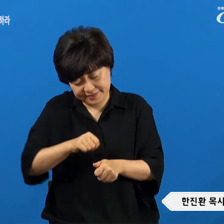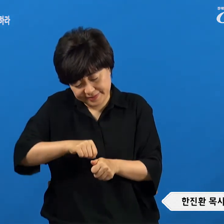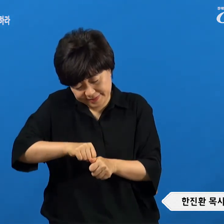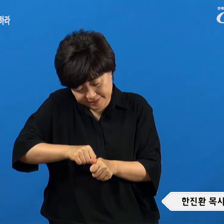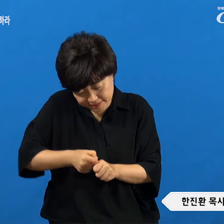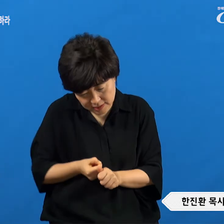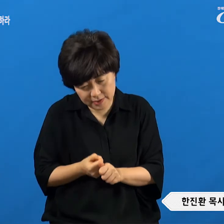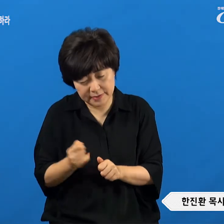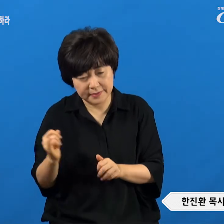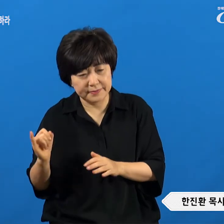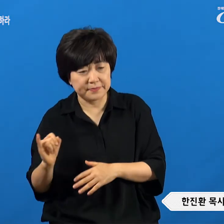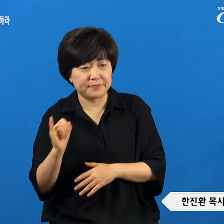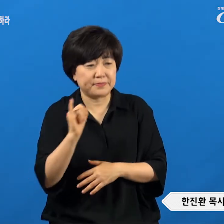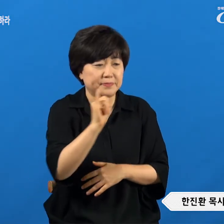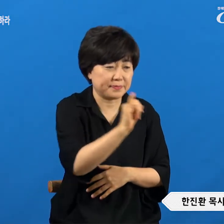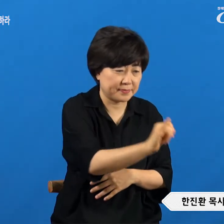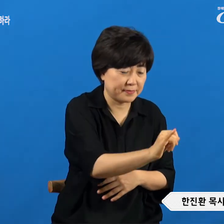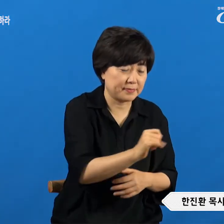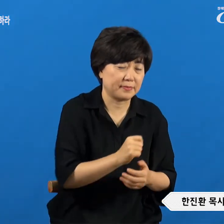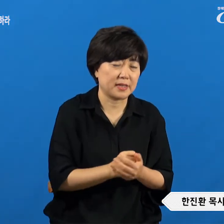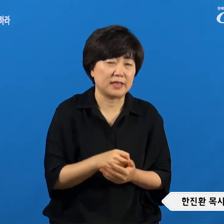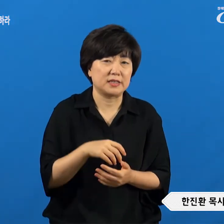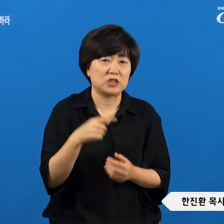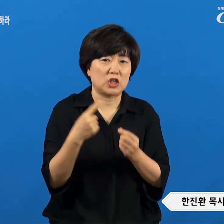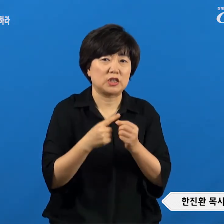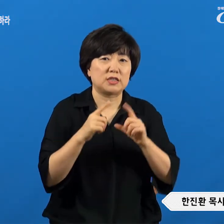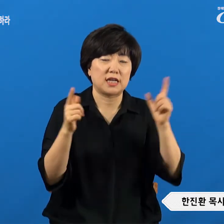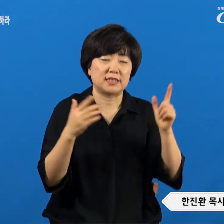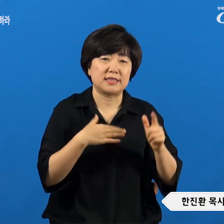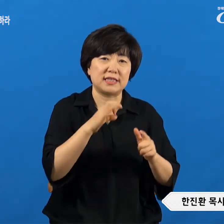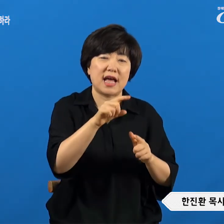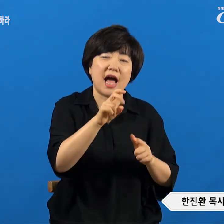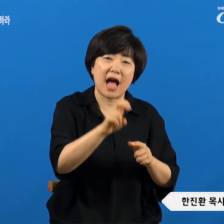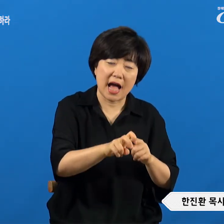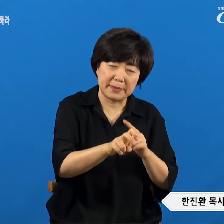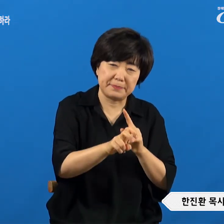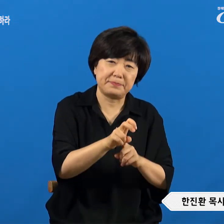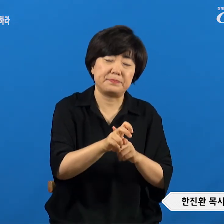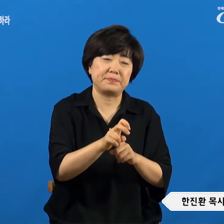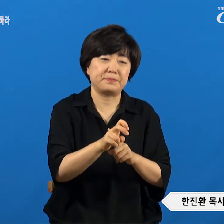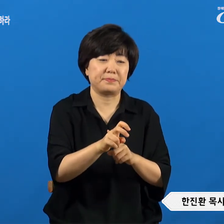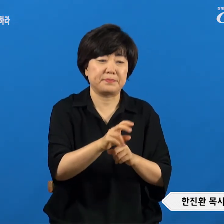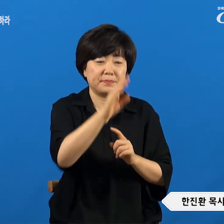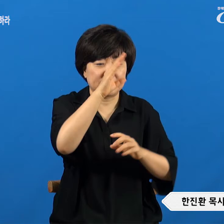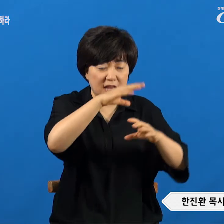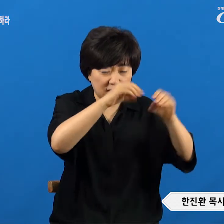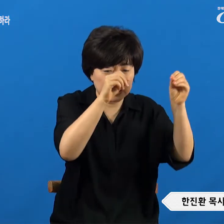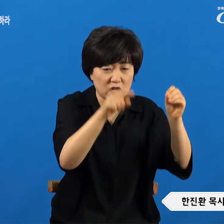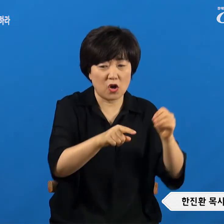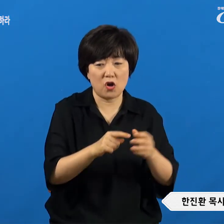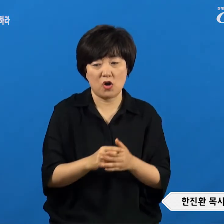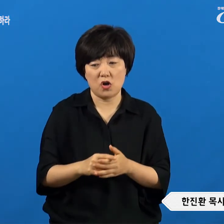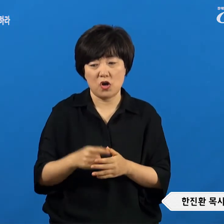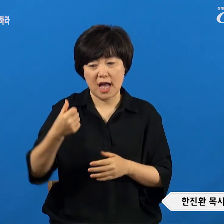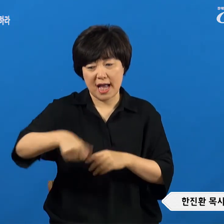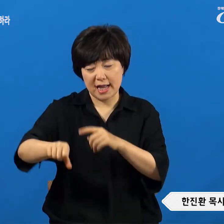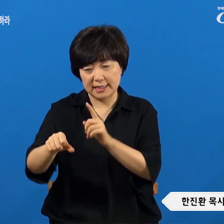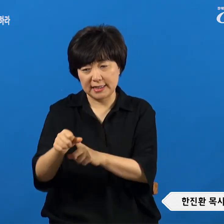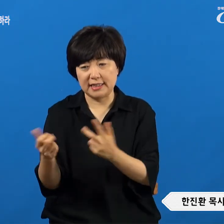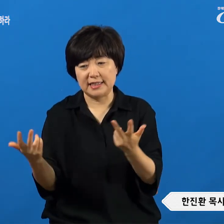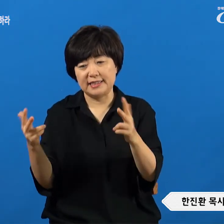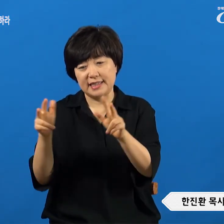첫날은 자기 암 낳은 간증, 아들 자폐 고친 간증, 아버지 이어령